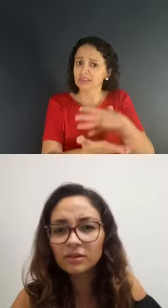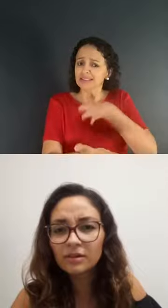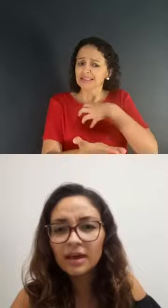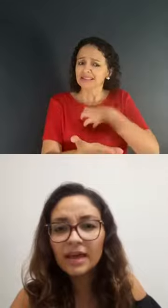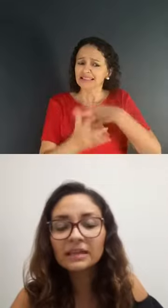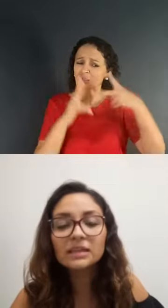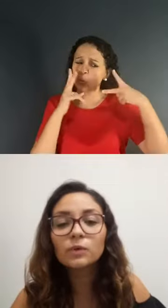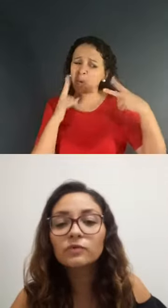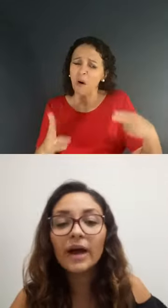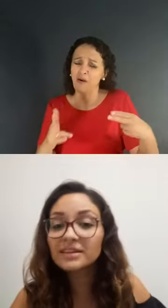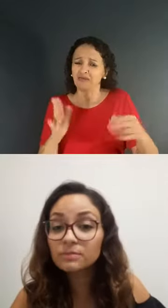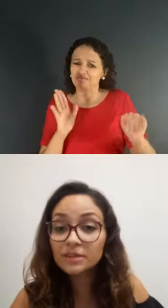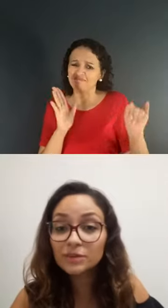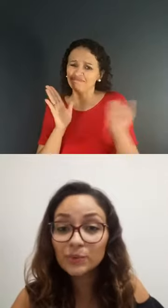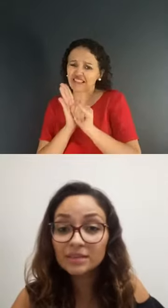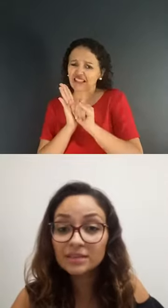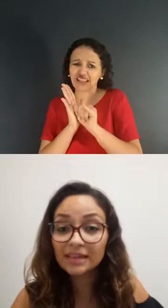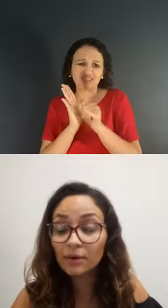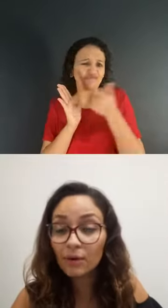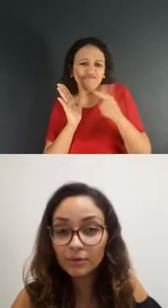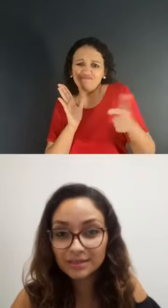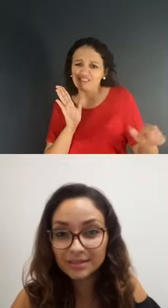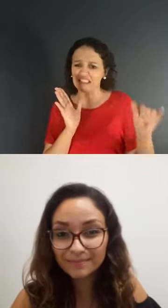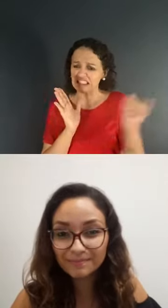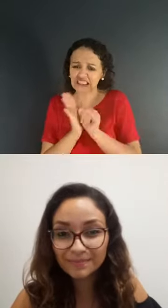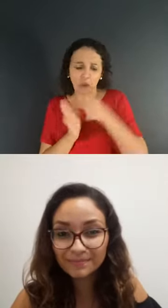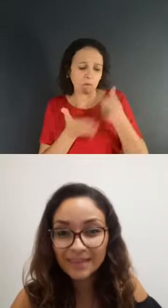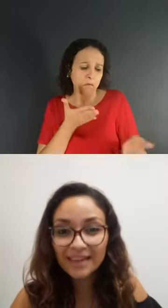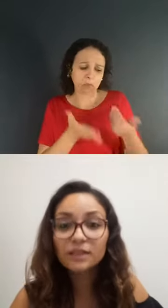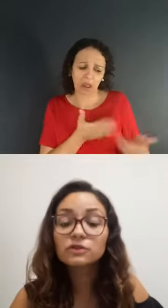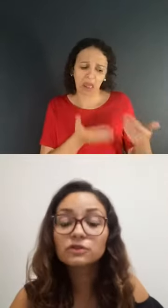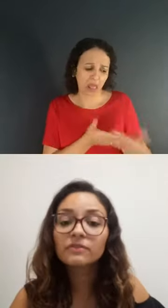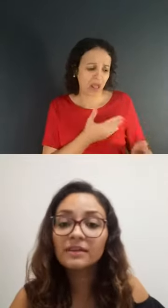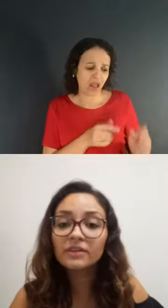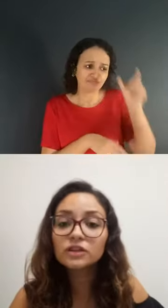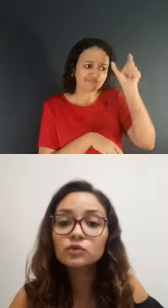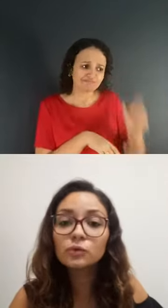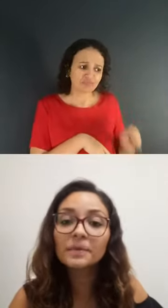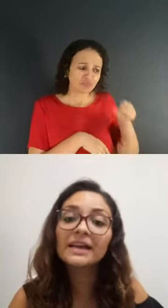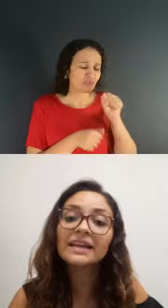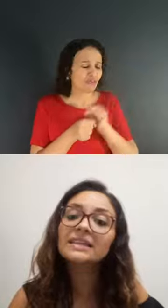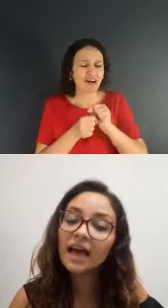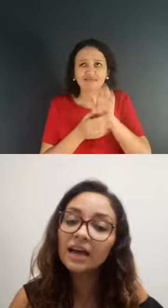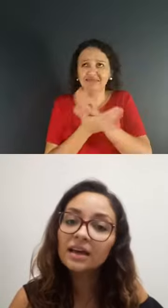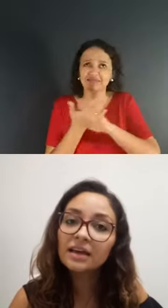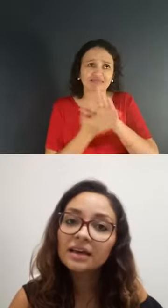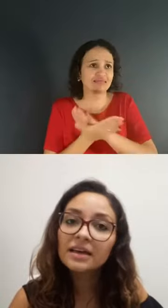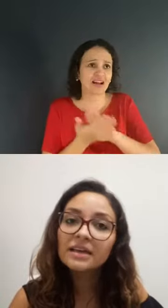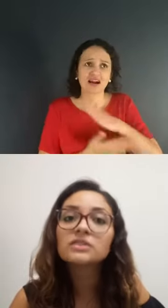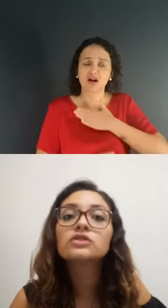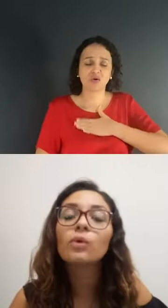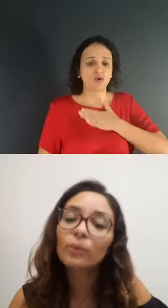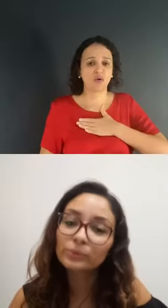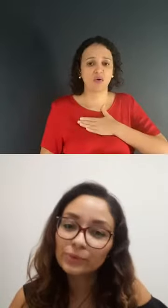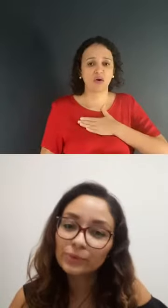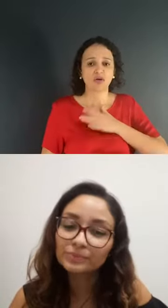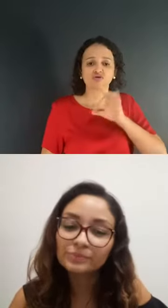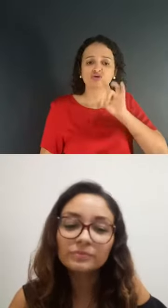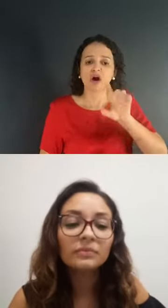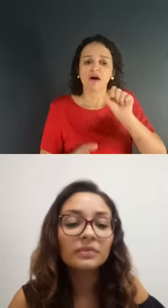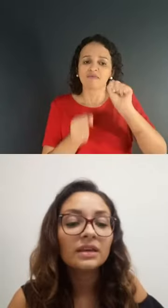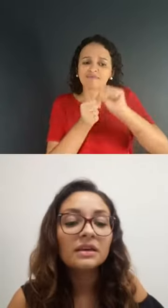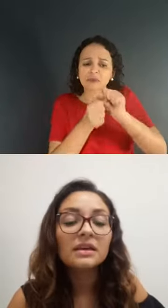totalmente. Ela não faz mais as coisas que ela gosta. Ela faz tudo para agradar esse